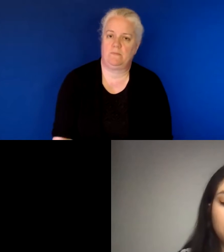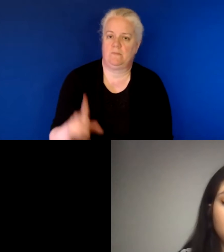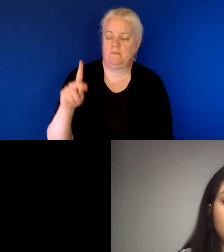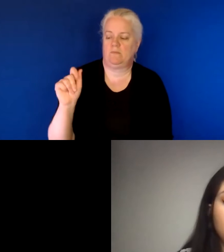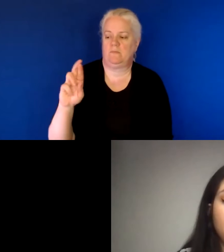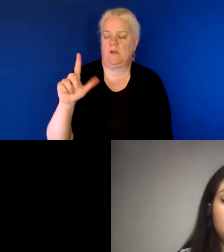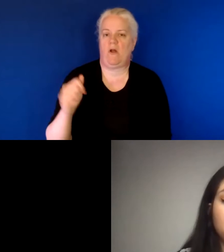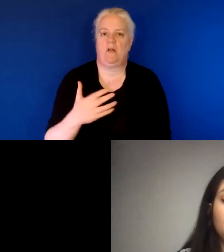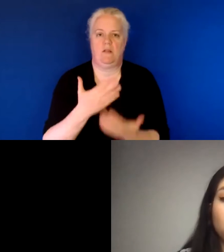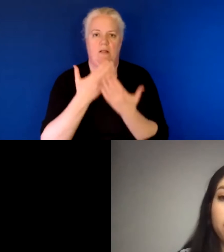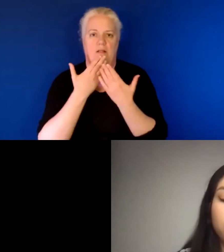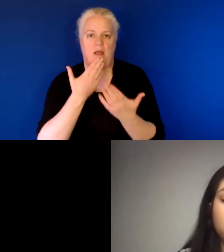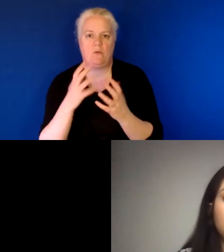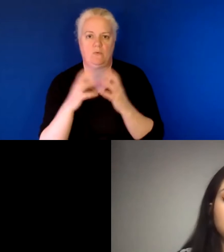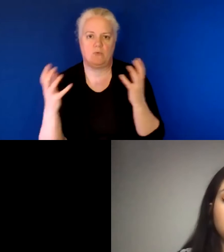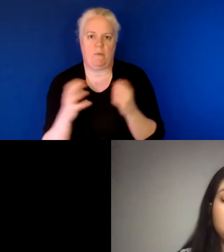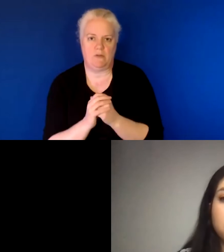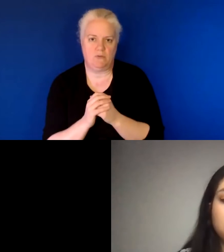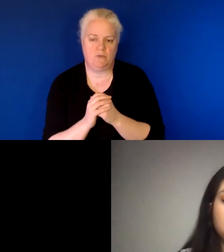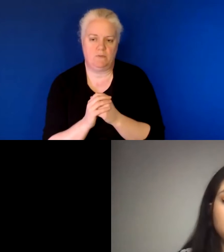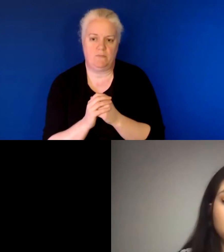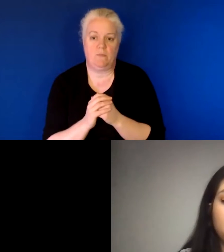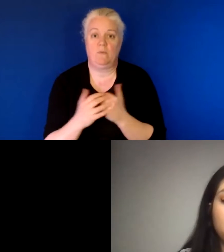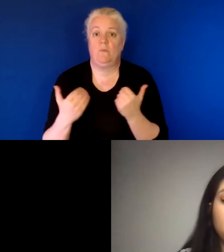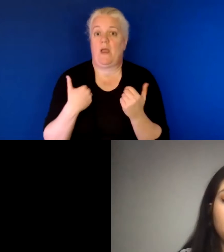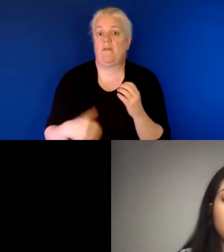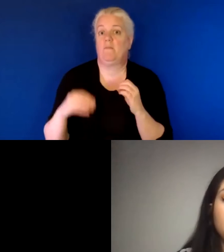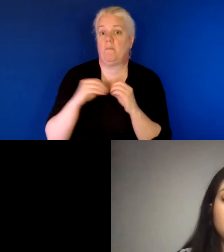question. 感谢乔克森医生。